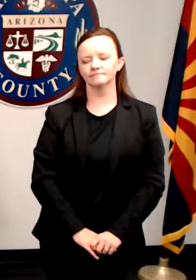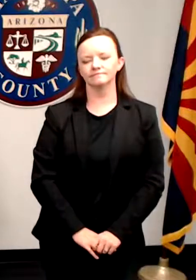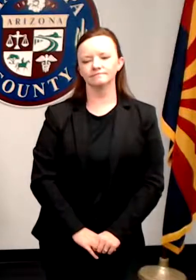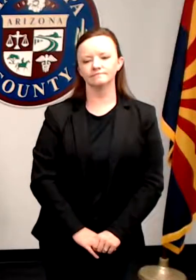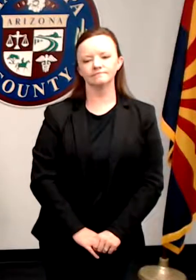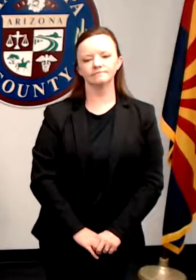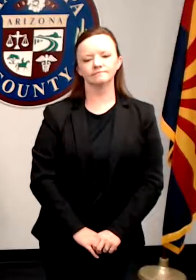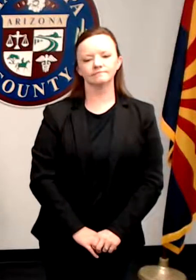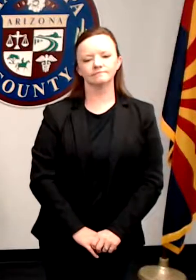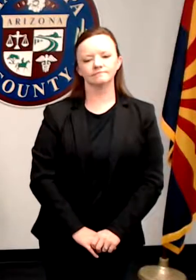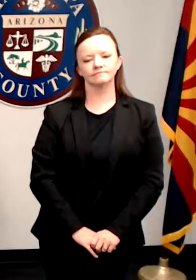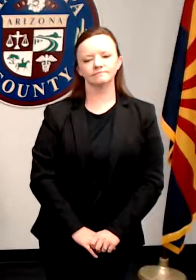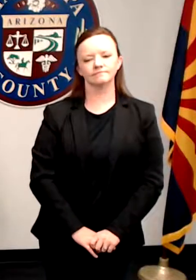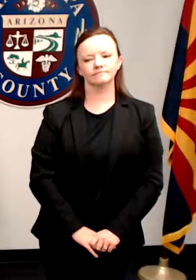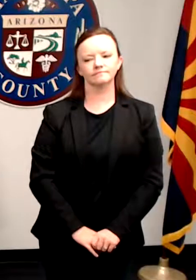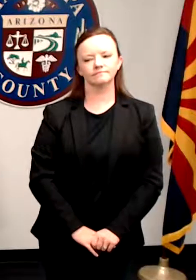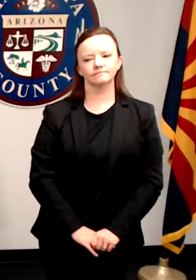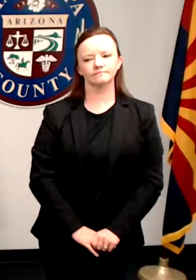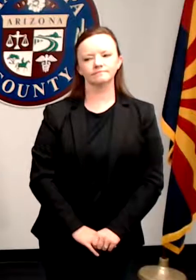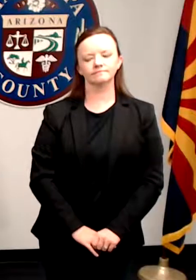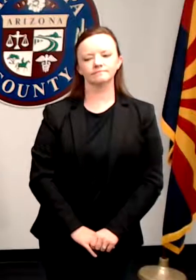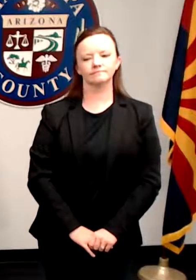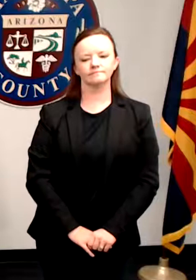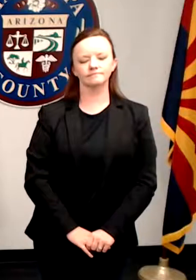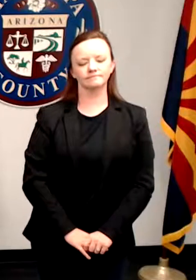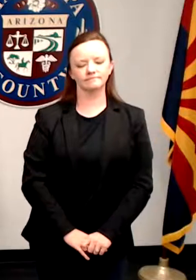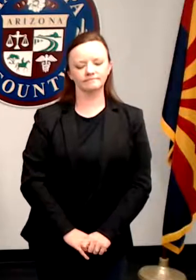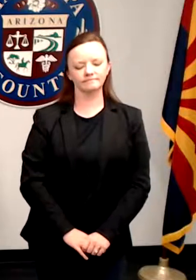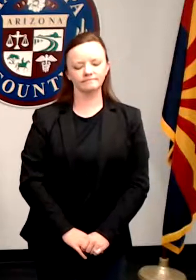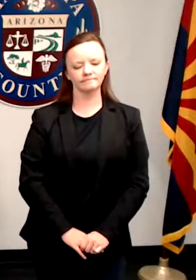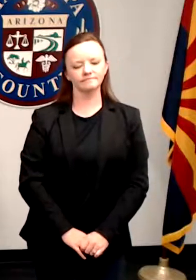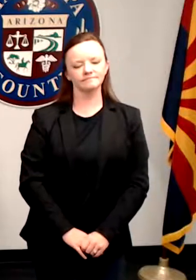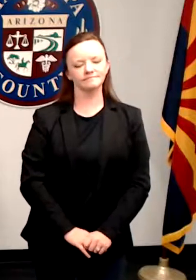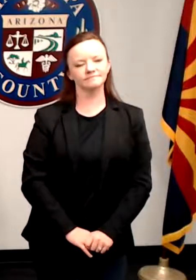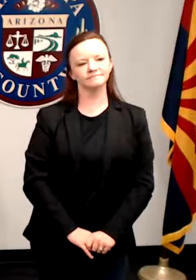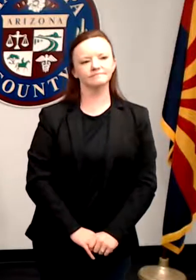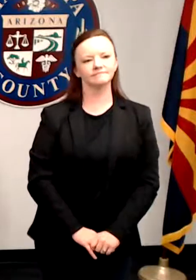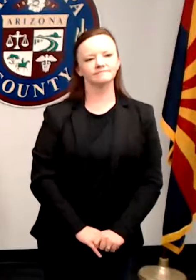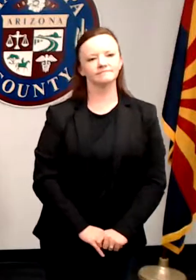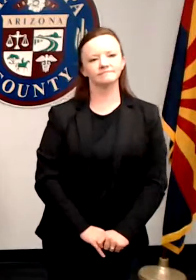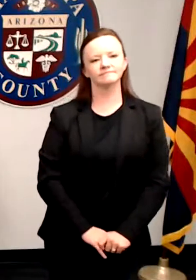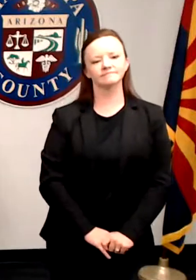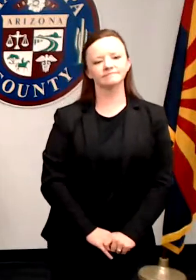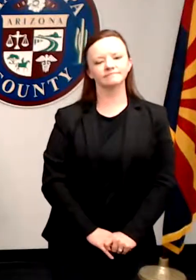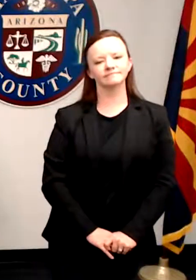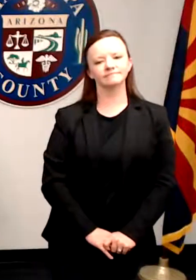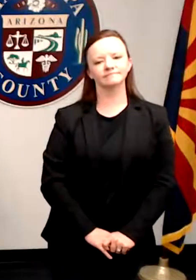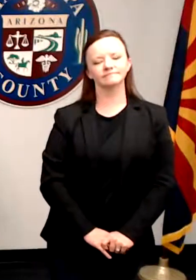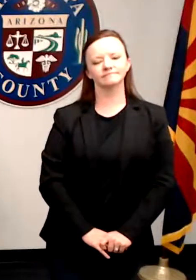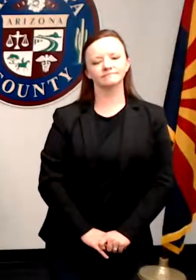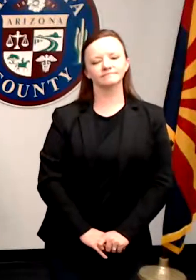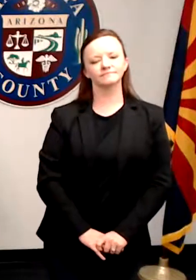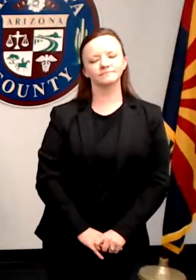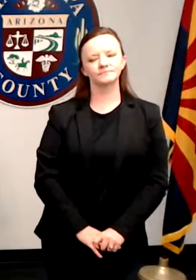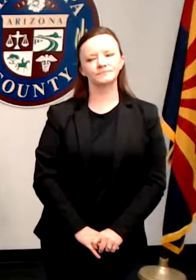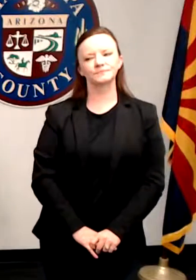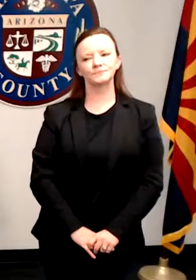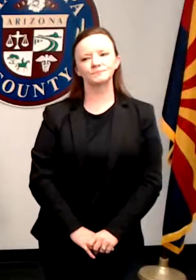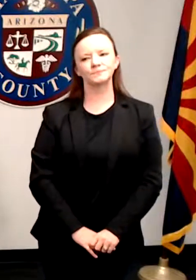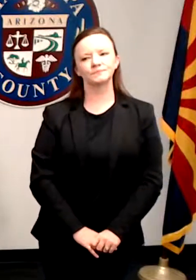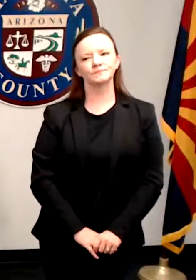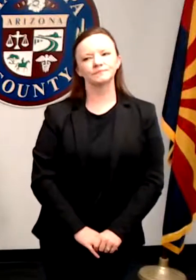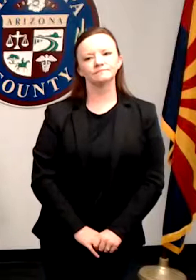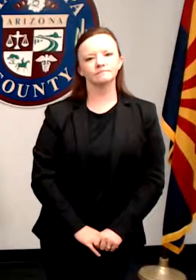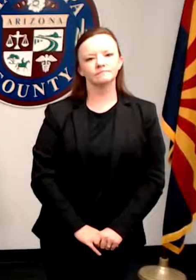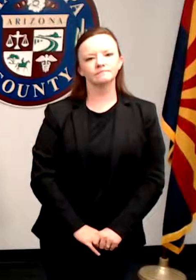importante aumentar el número de pruebas y qué nos va a develar esa información. La respuesta en este caso para el condado Maricopa viene siendo que no nos